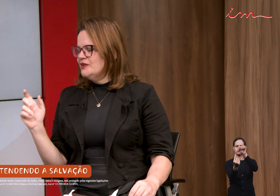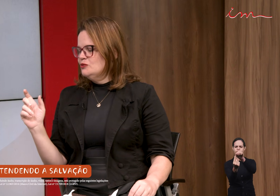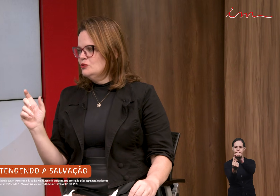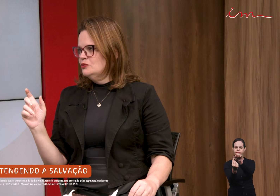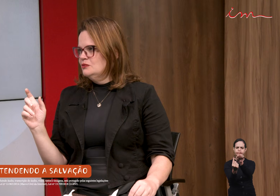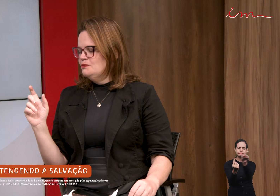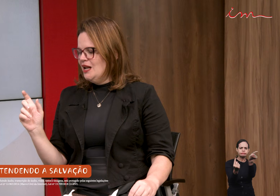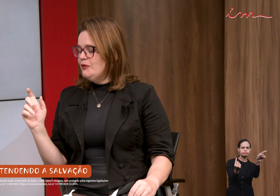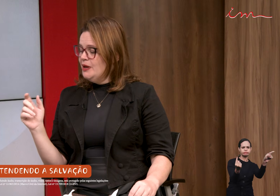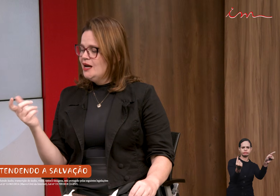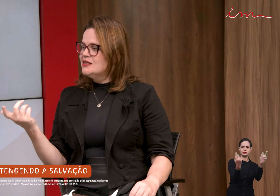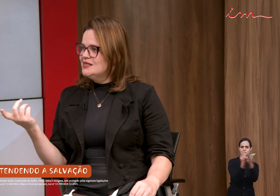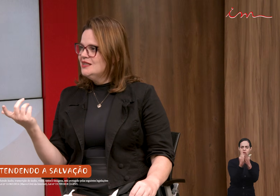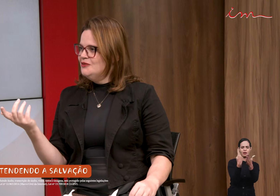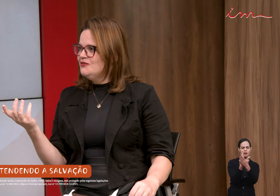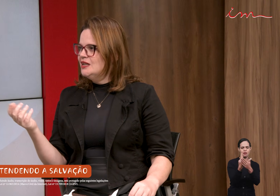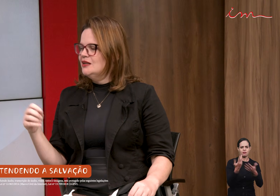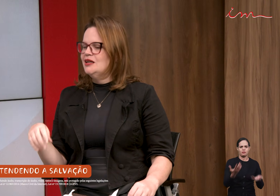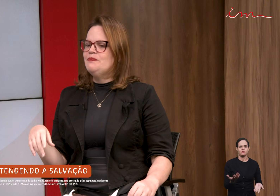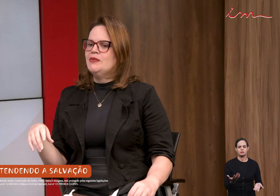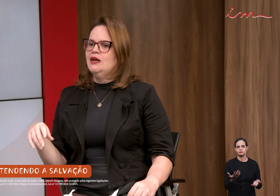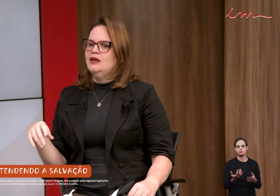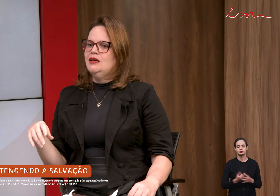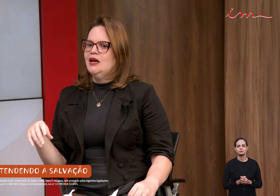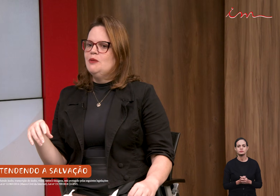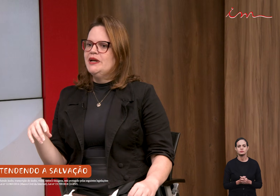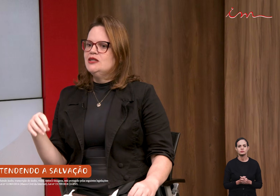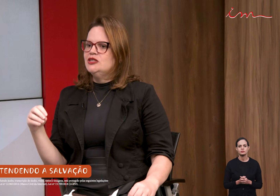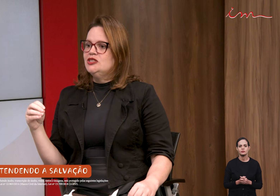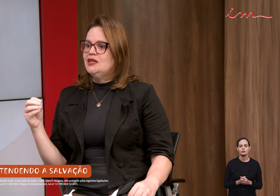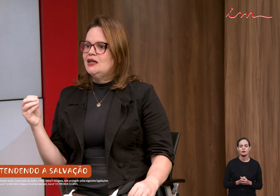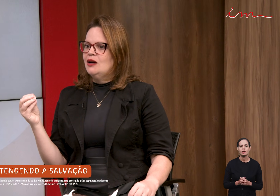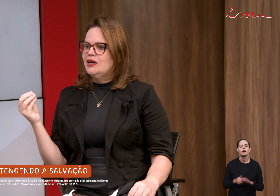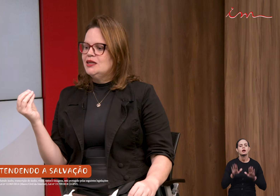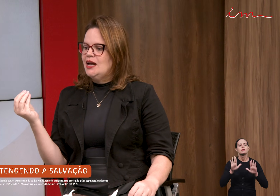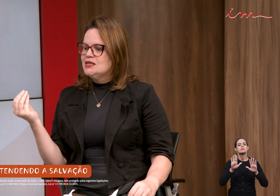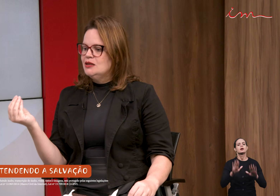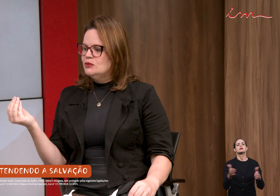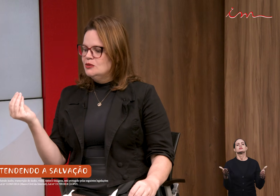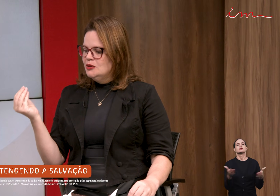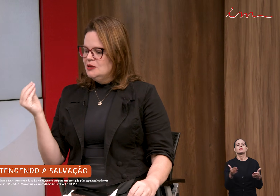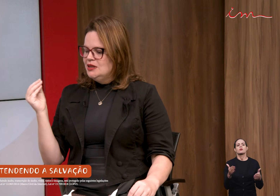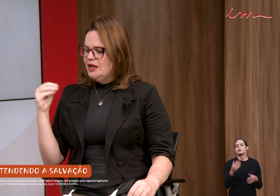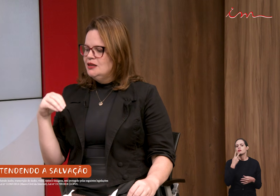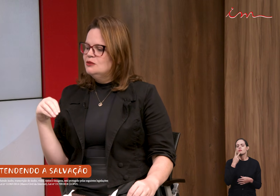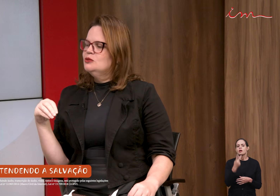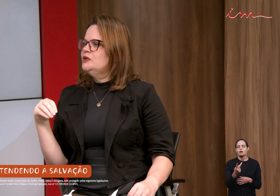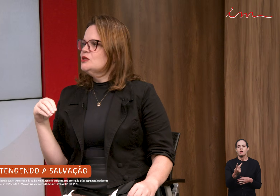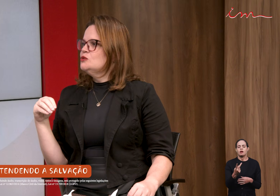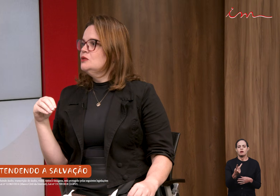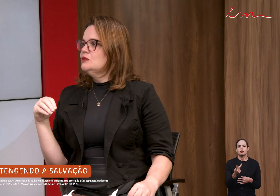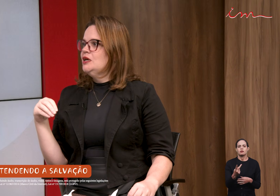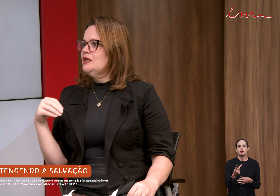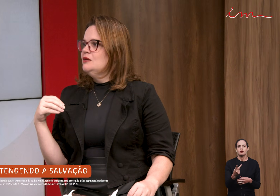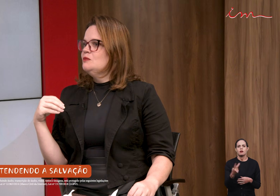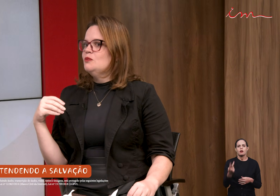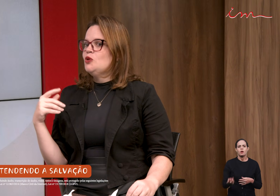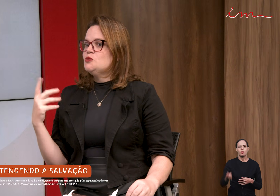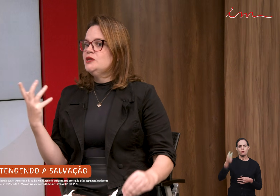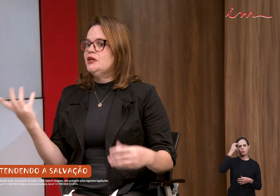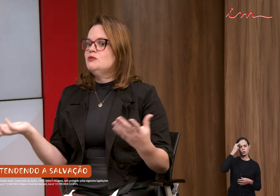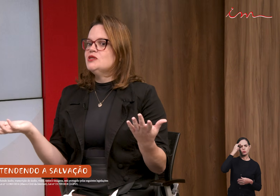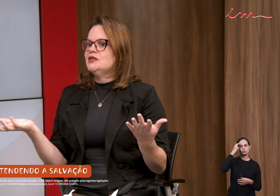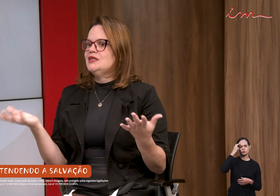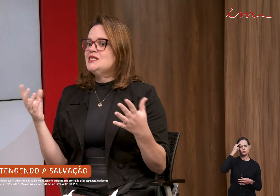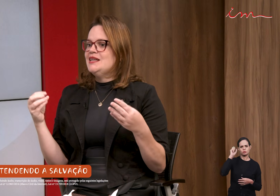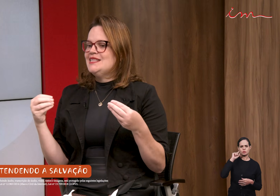a palavra pecado significa, né? E aí, para a gente, agora trazendo... Dentro da cultura surda, o que